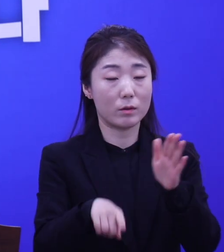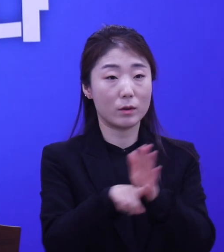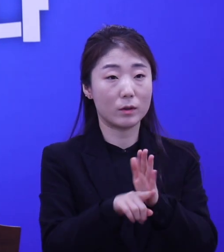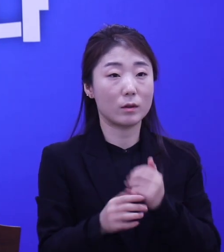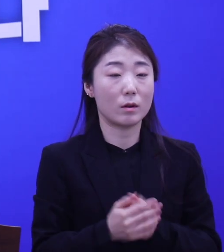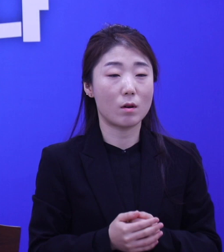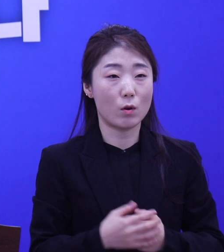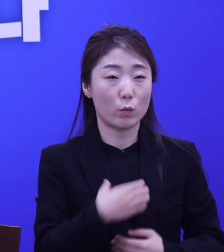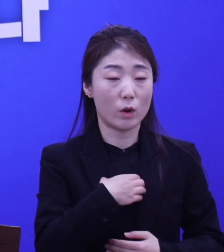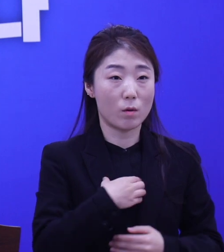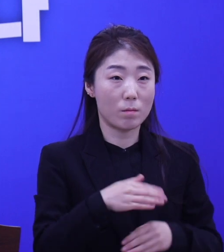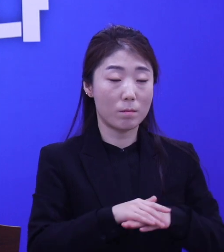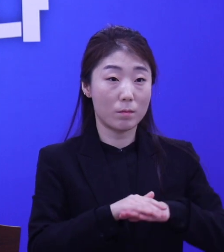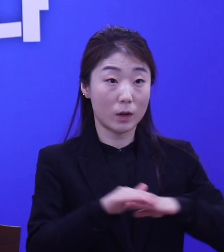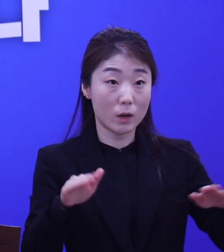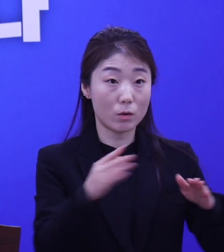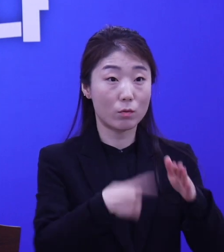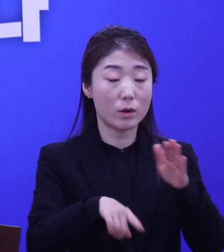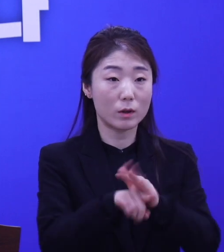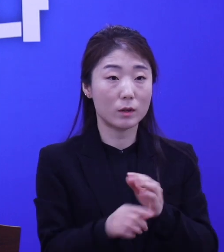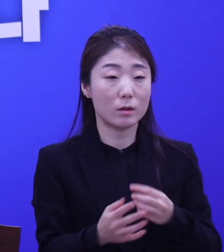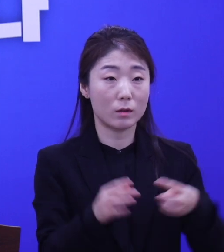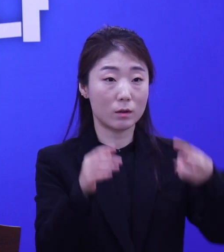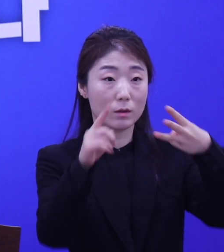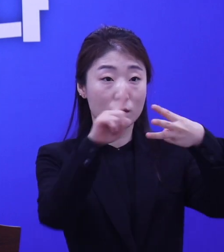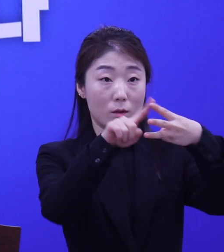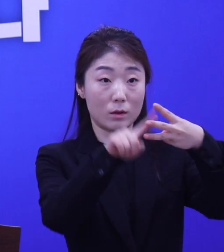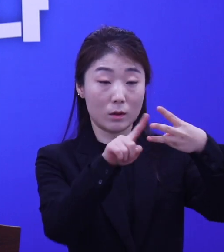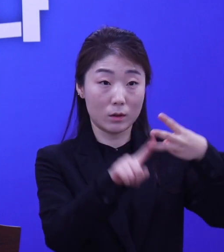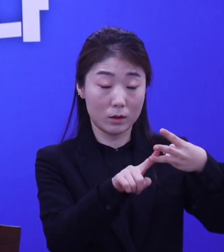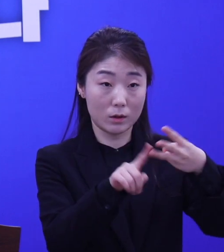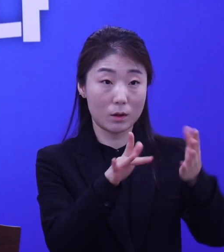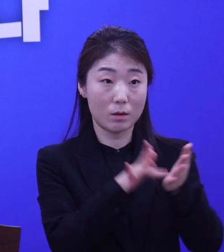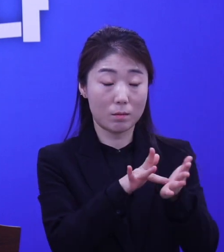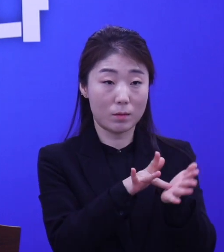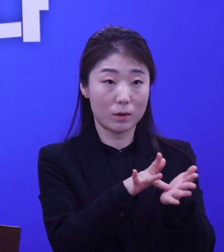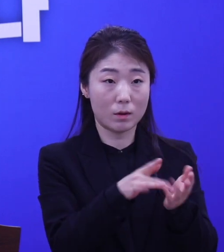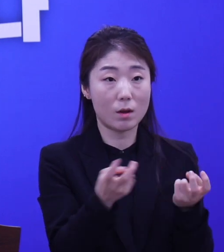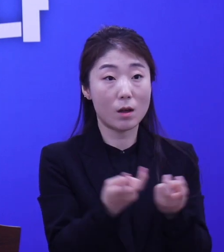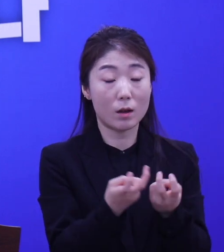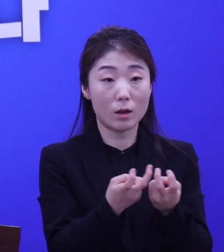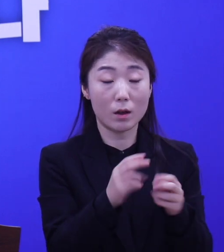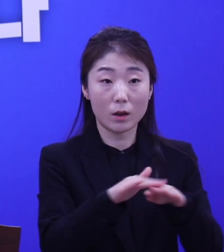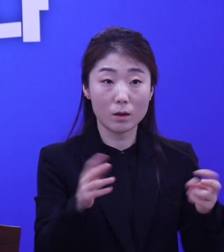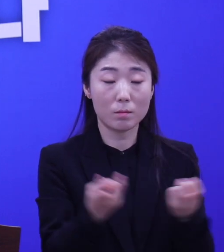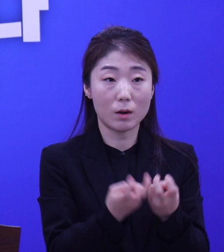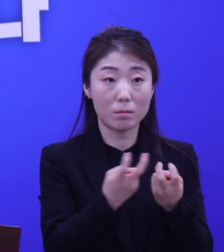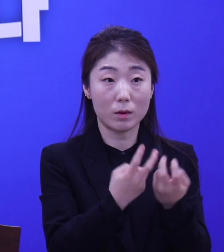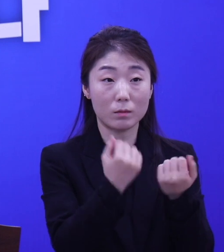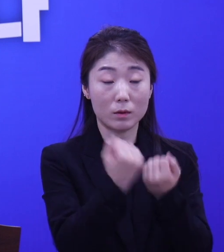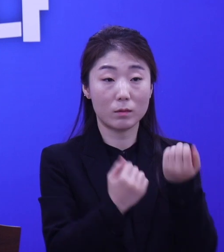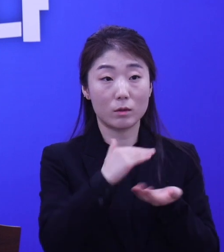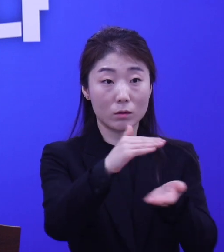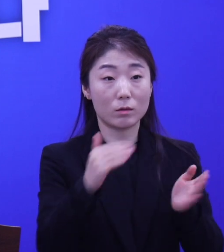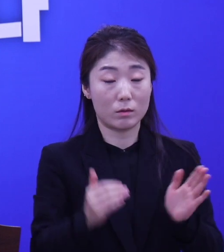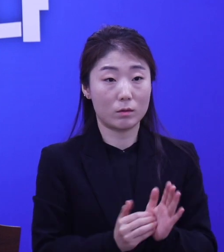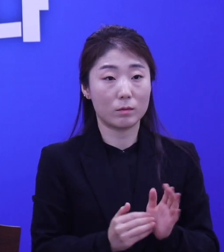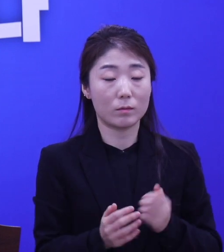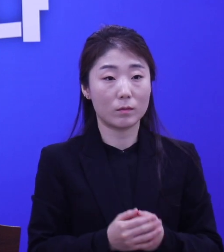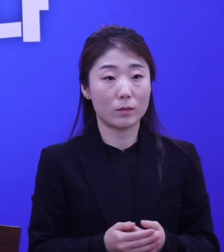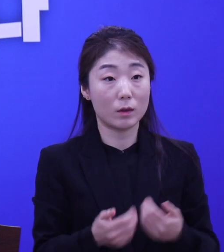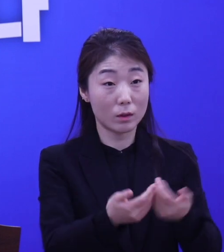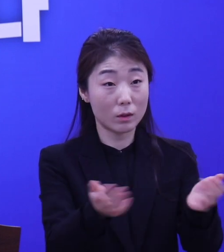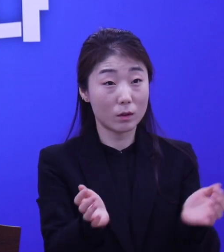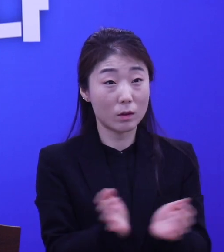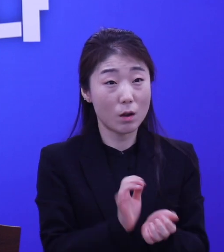요소를 차단하기 위해 3대 중점 방역 대책을 말씀드렸습니다. 소규모 집단 감염에